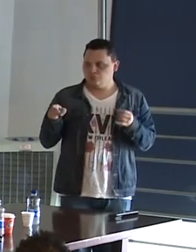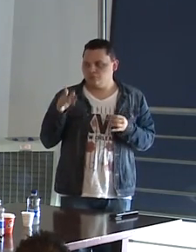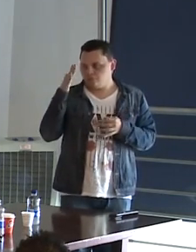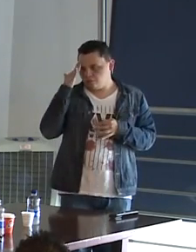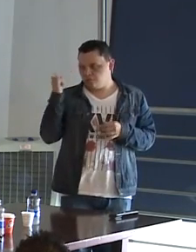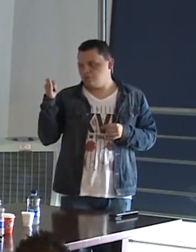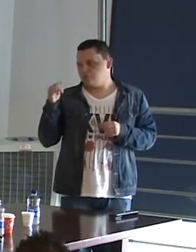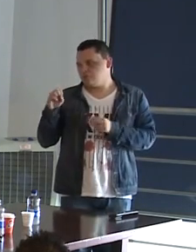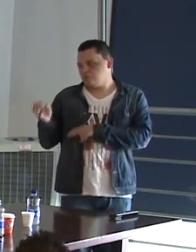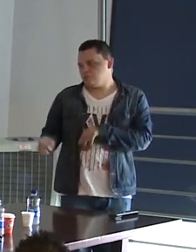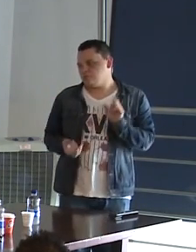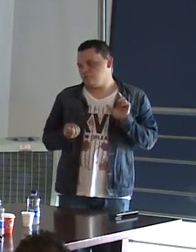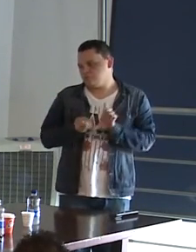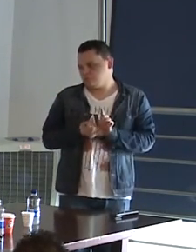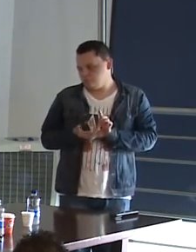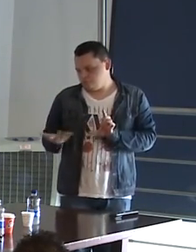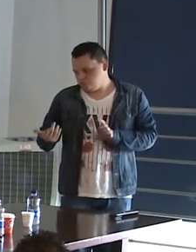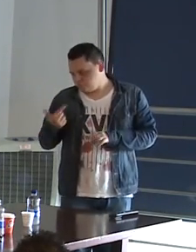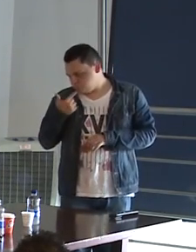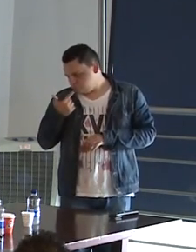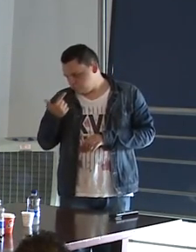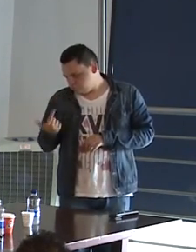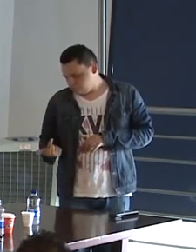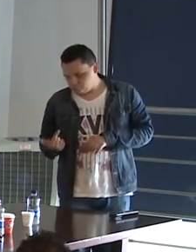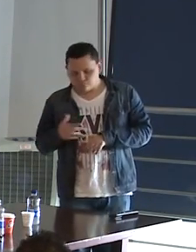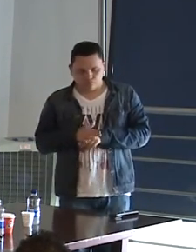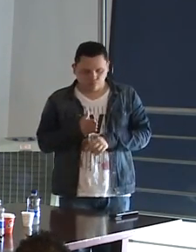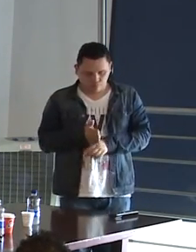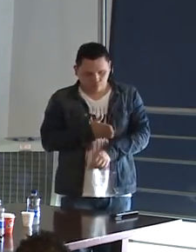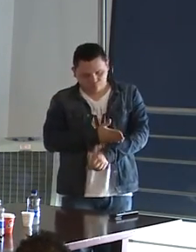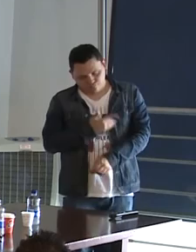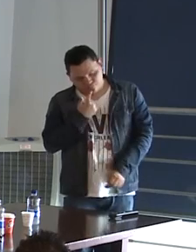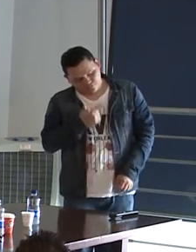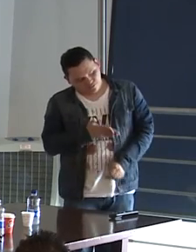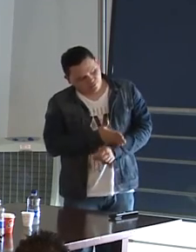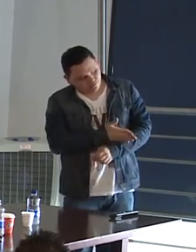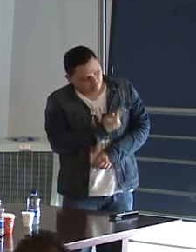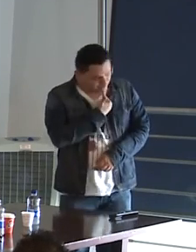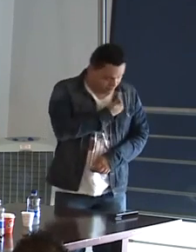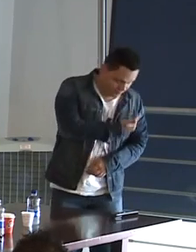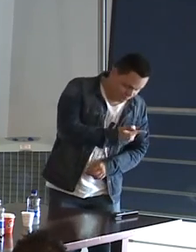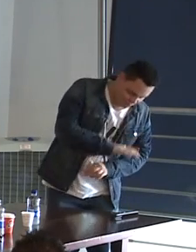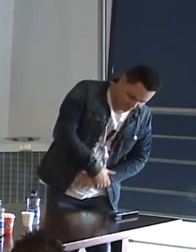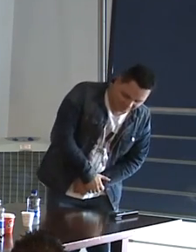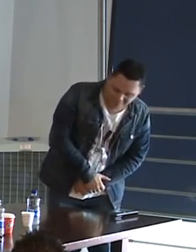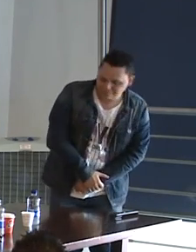academia la educación popular, como nos lo contaban hace un rato.